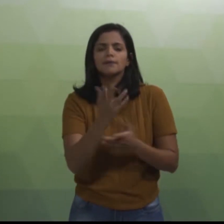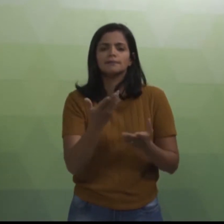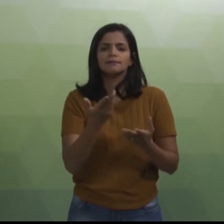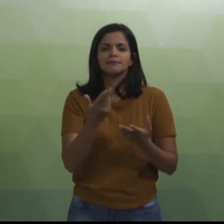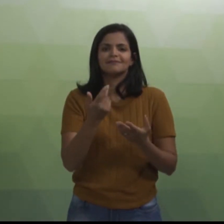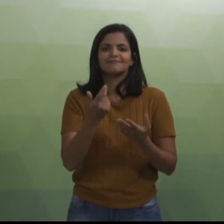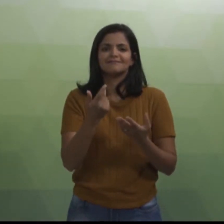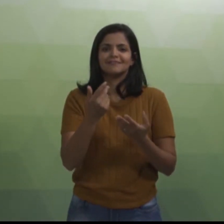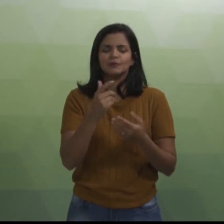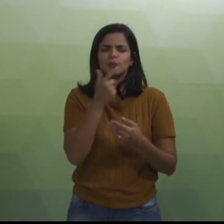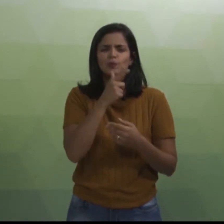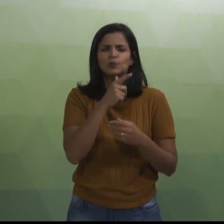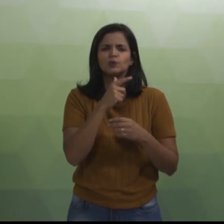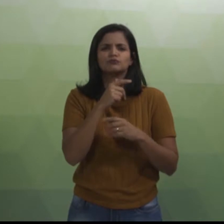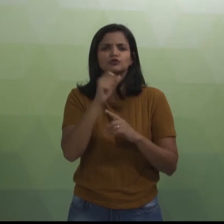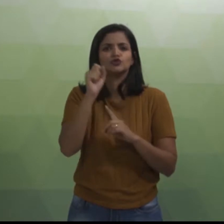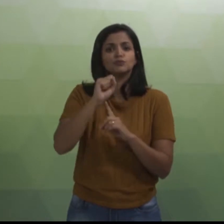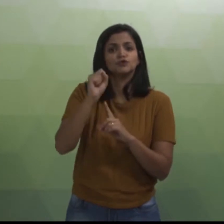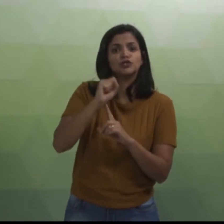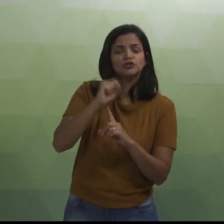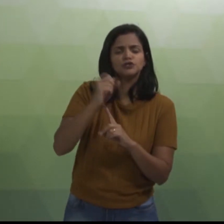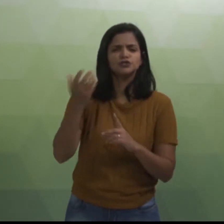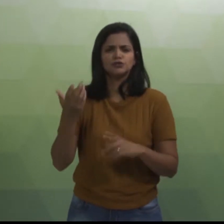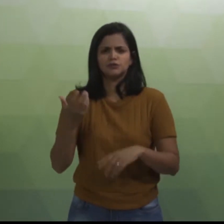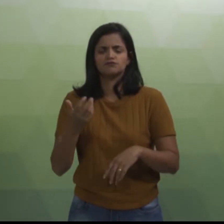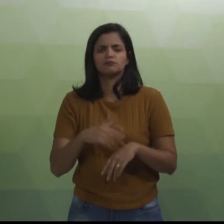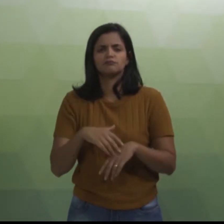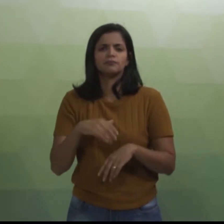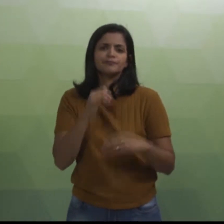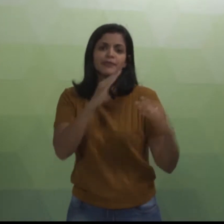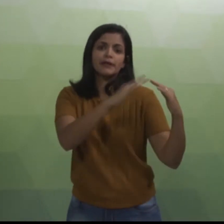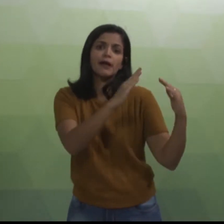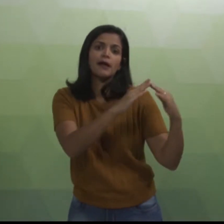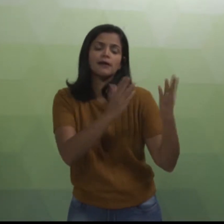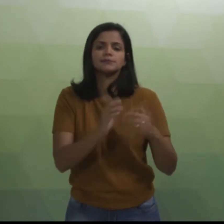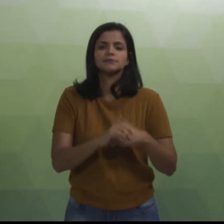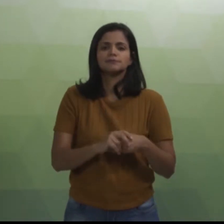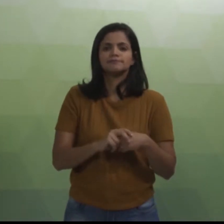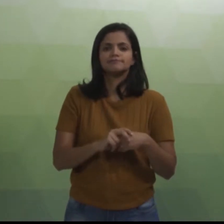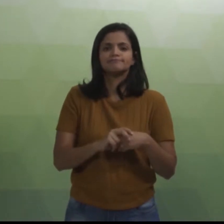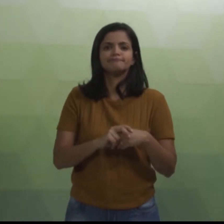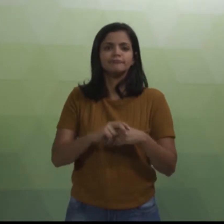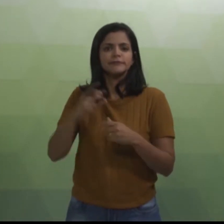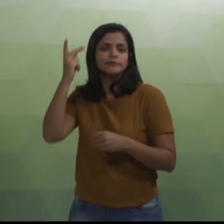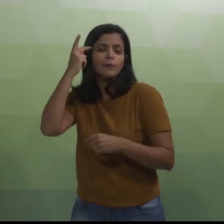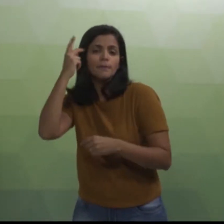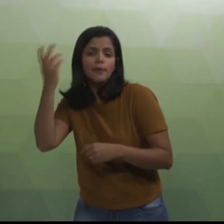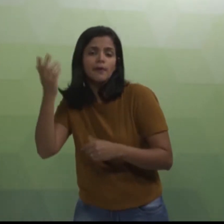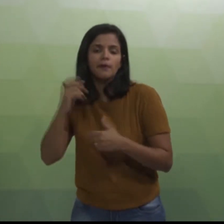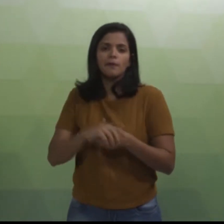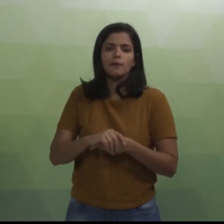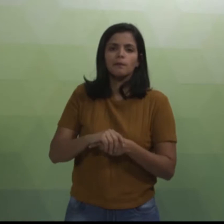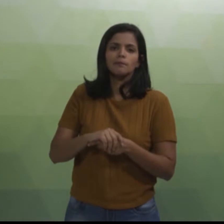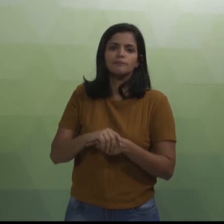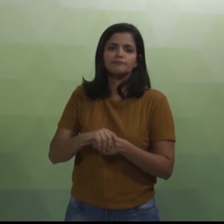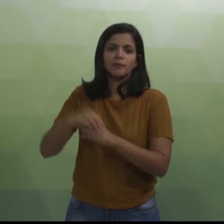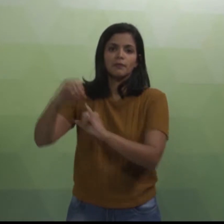nominalização. Como ocorre? Seria a marcação de nomes, os substantivos. Por exemplo,